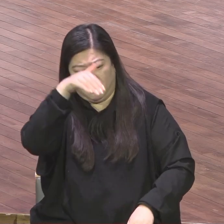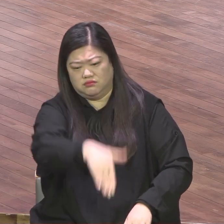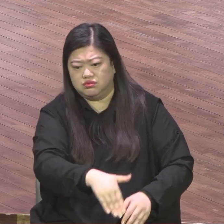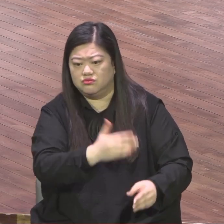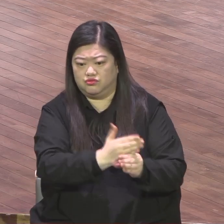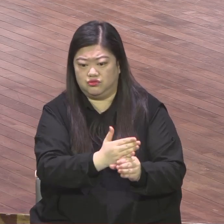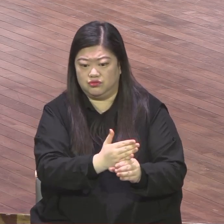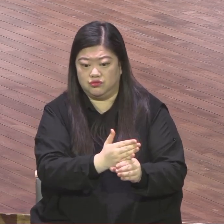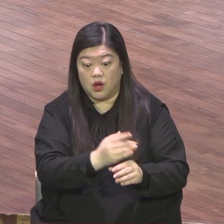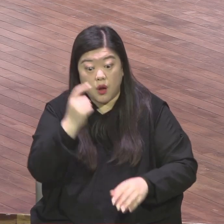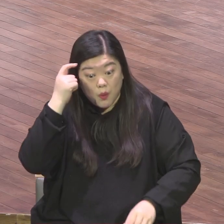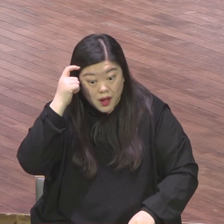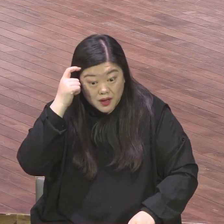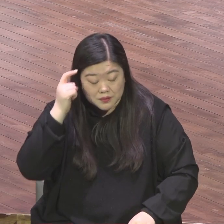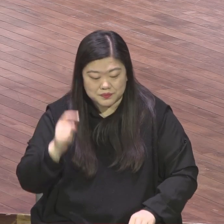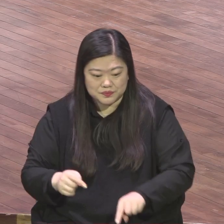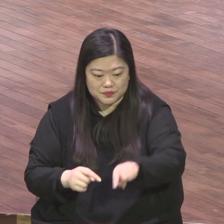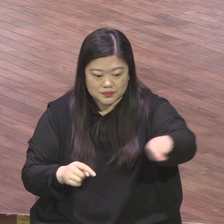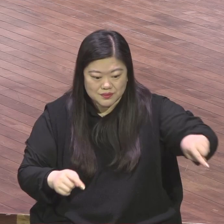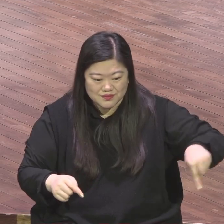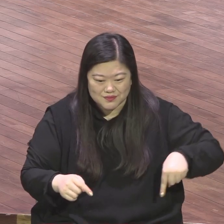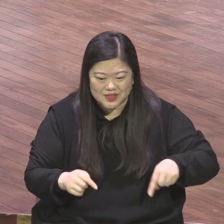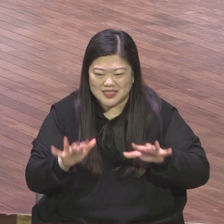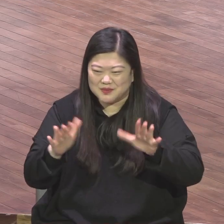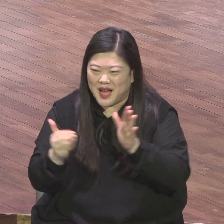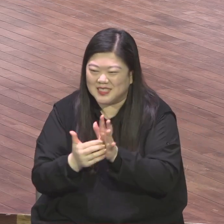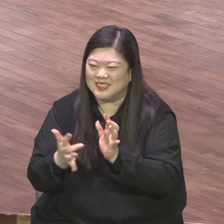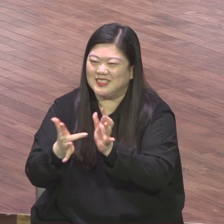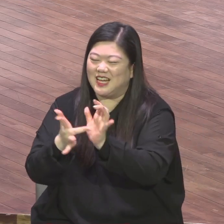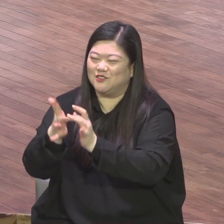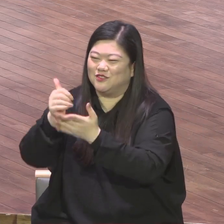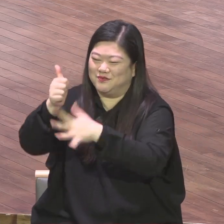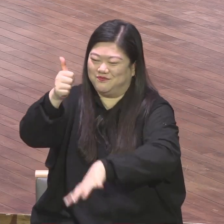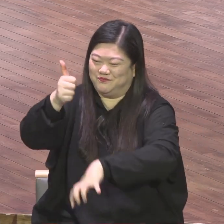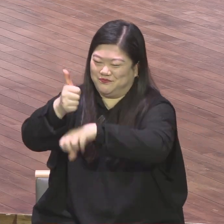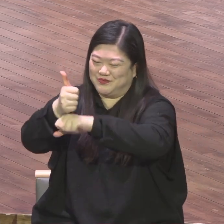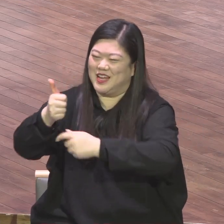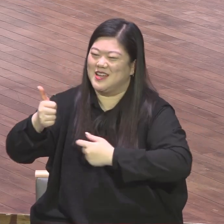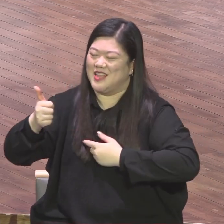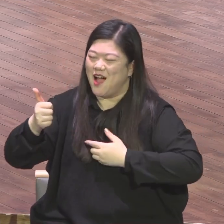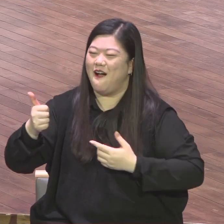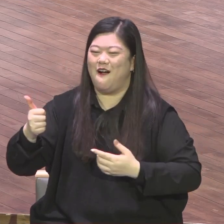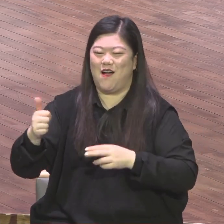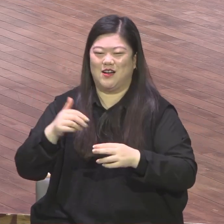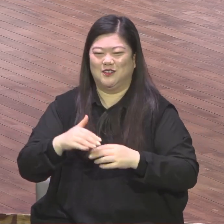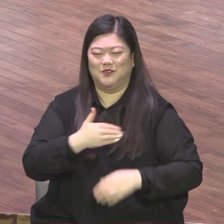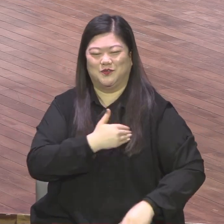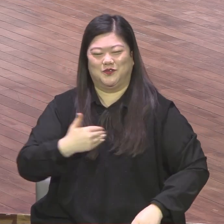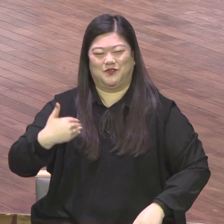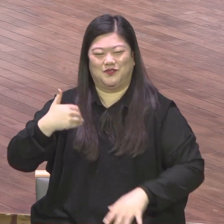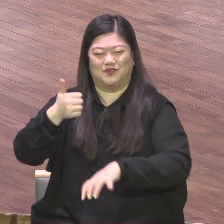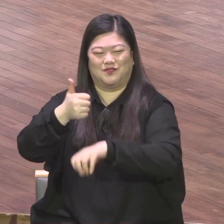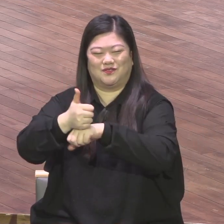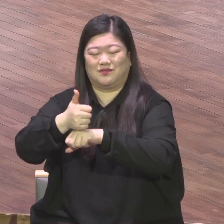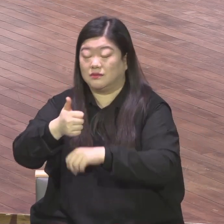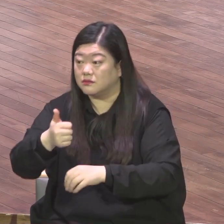왜? 자신들이 따르던 예수님이 십자가 달려 돌아가시고 다 뿔뿔이 다 흩어져 다 고향 앞으로